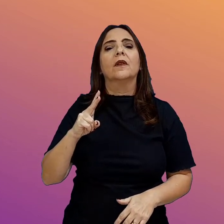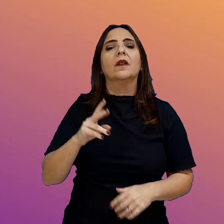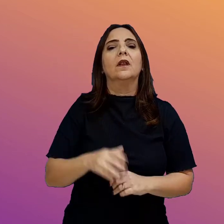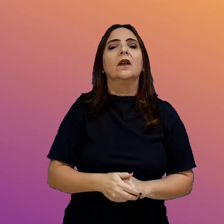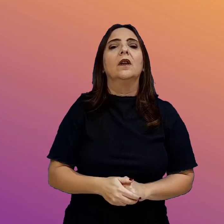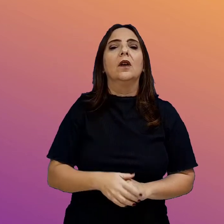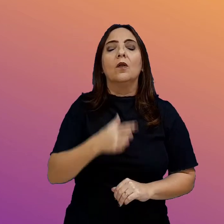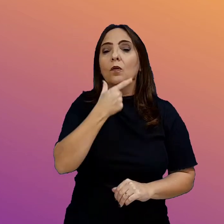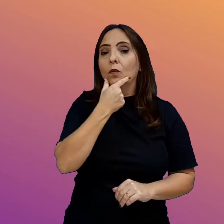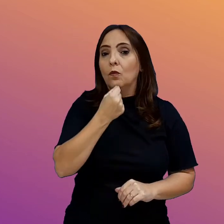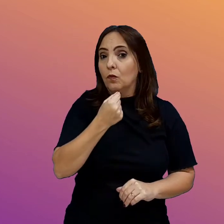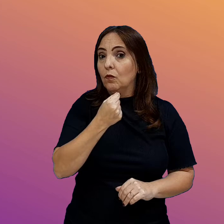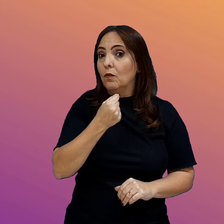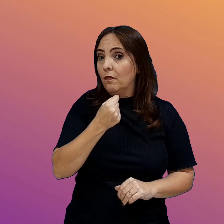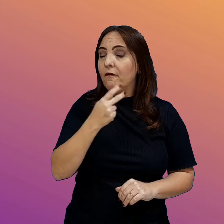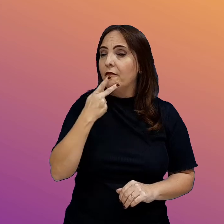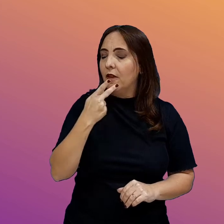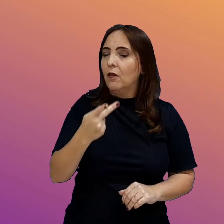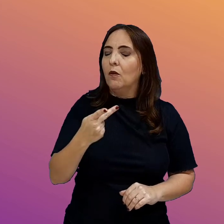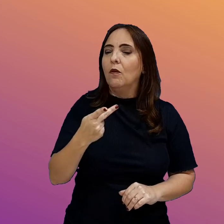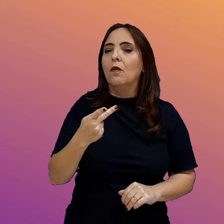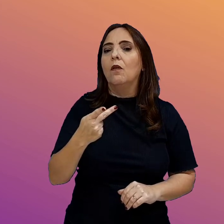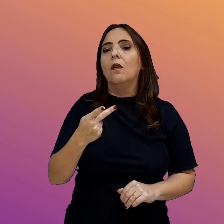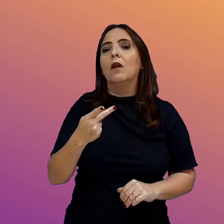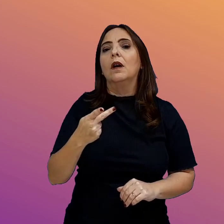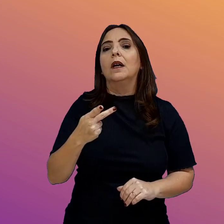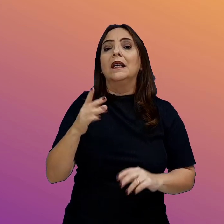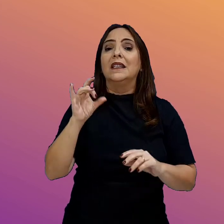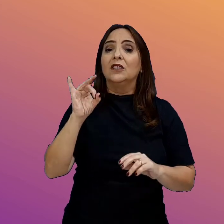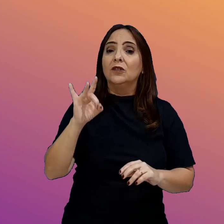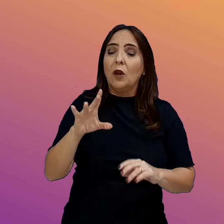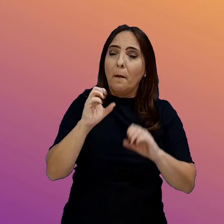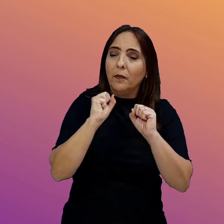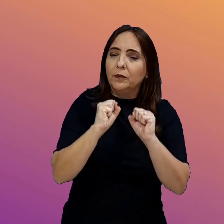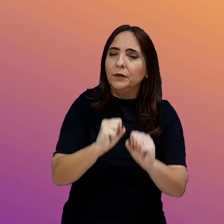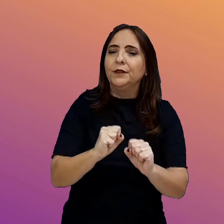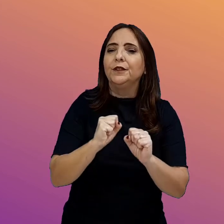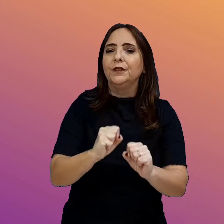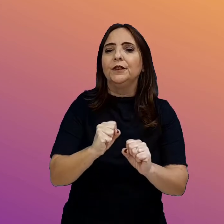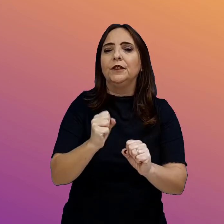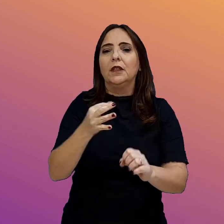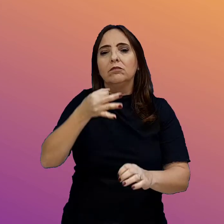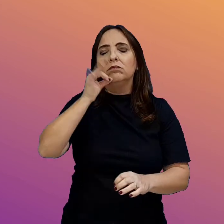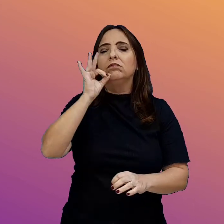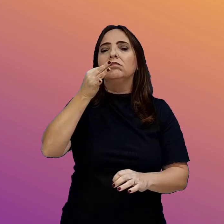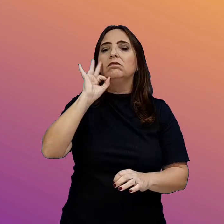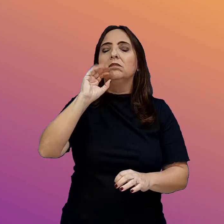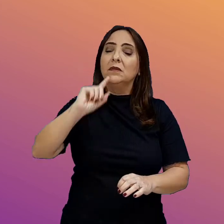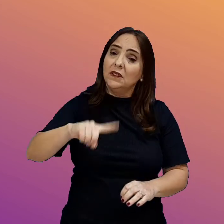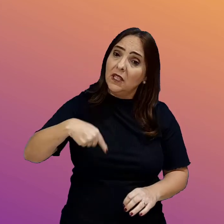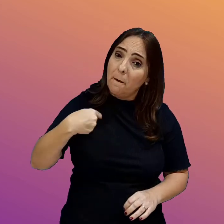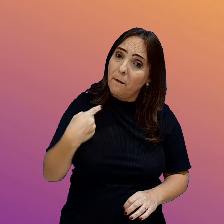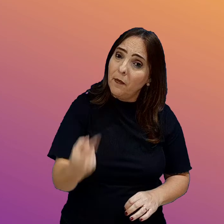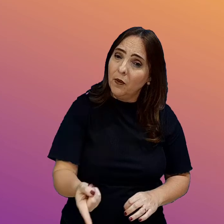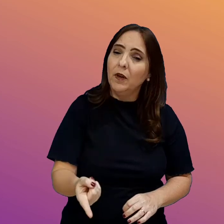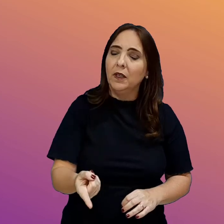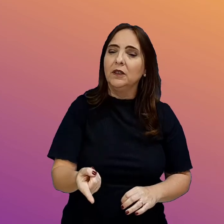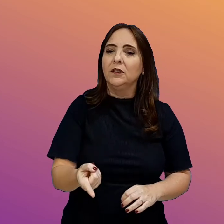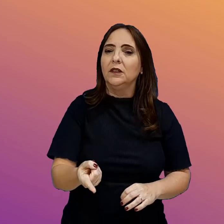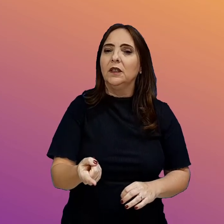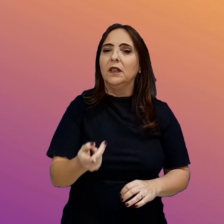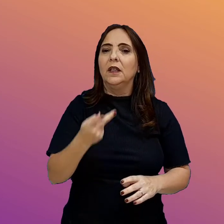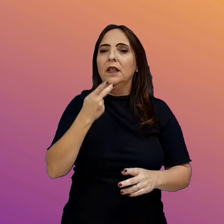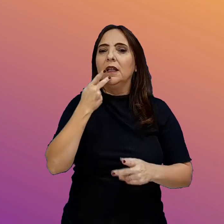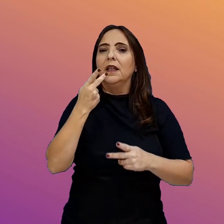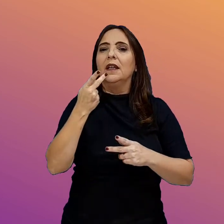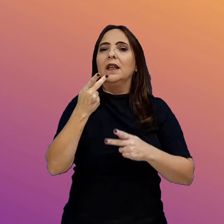uma vez ele comentou que ele só podia tomar o café da manhã depois que ele falasse o